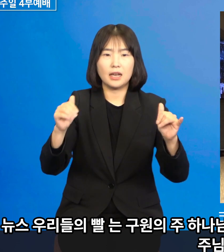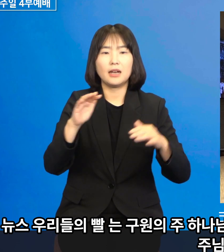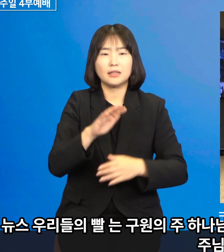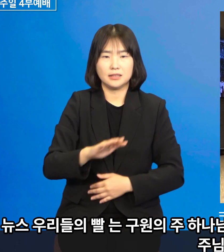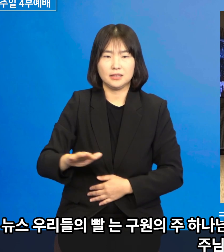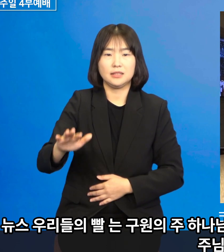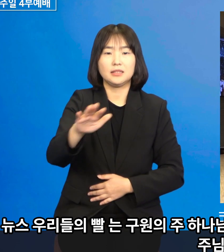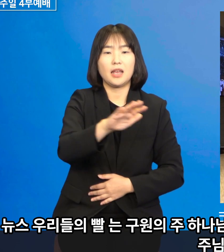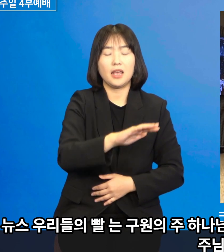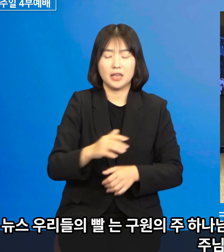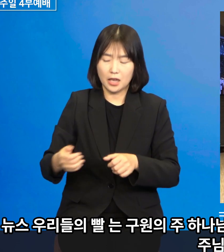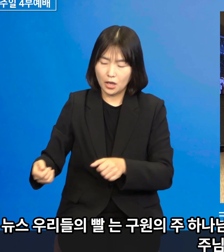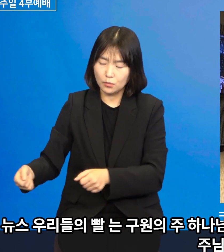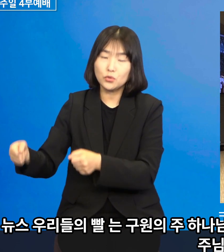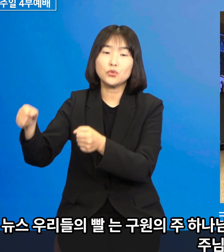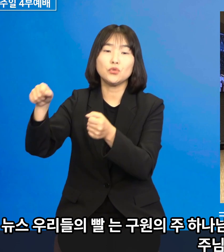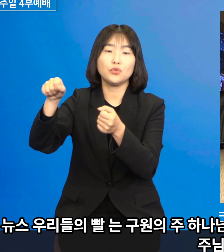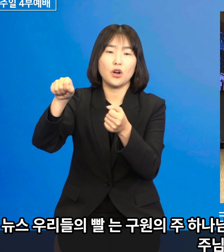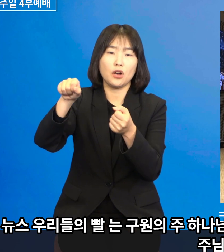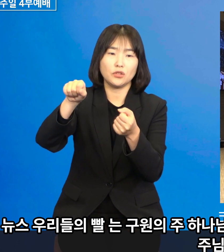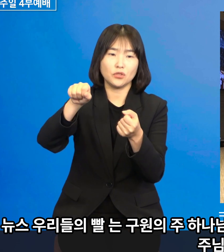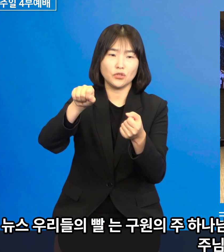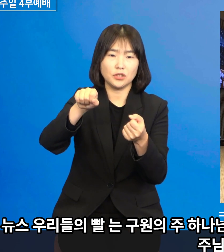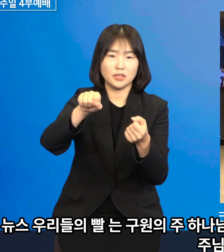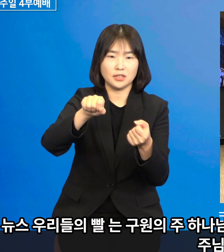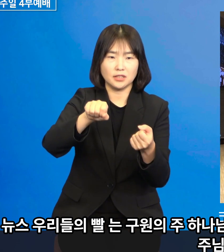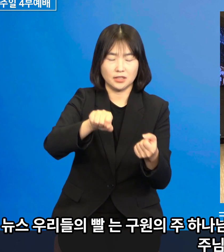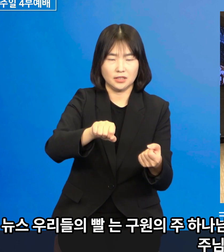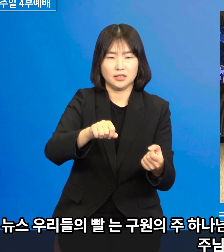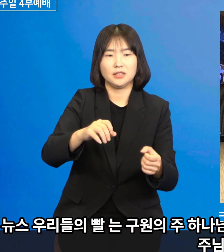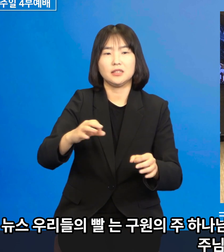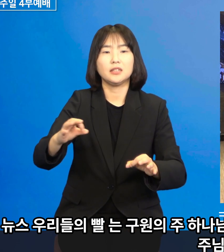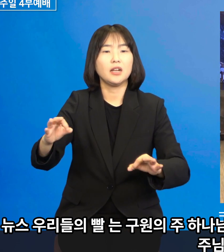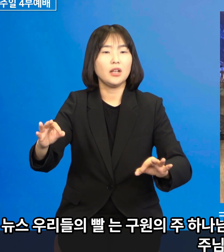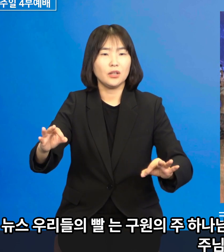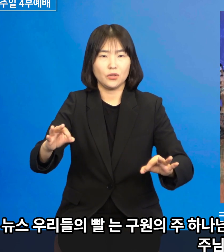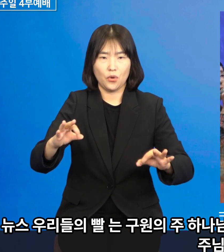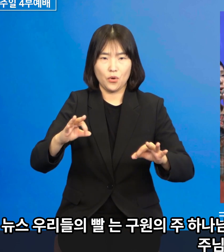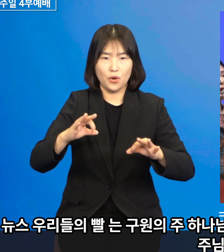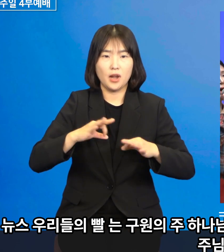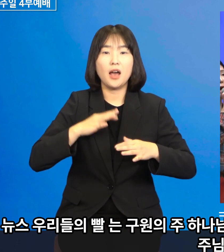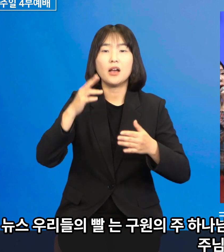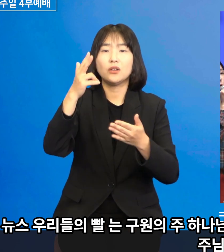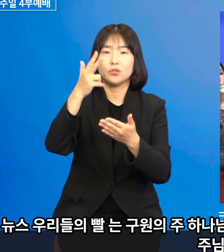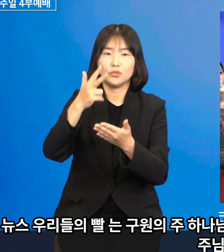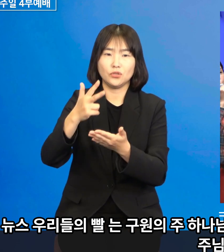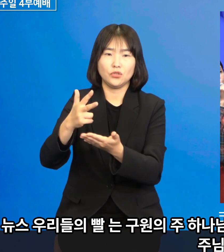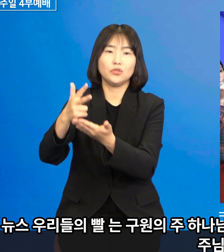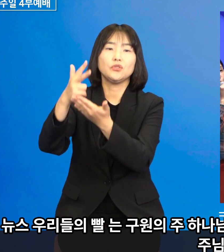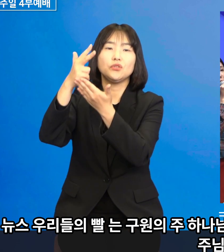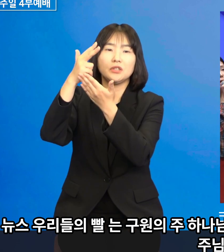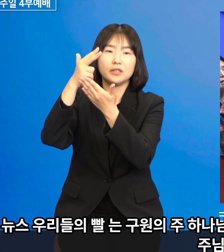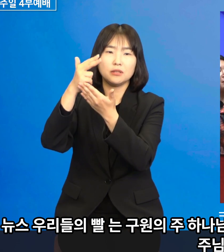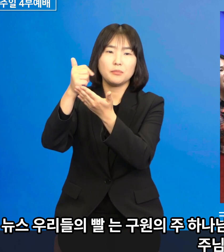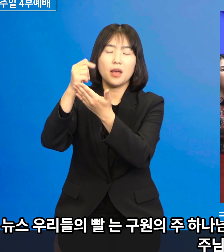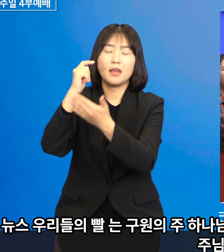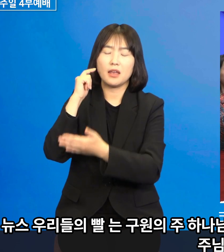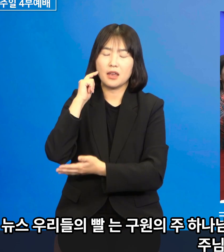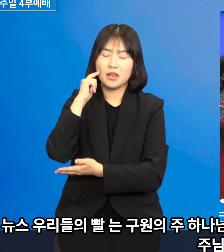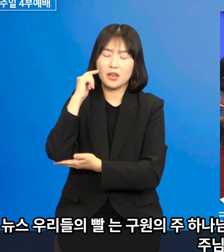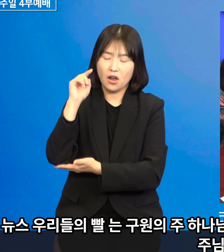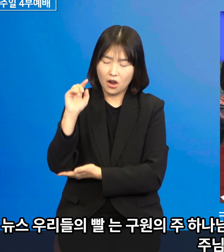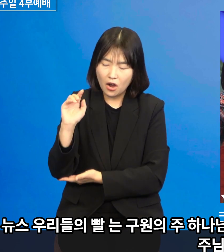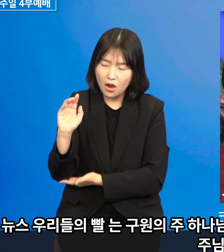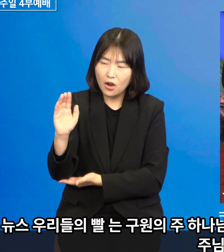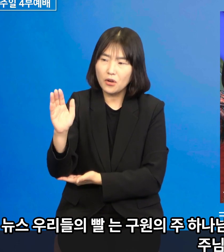경외하는 자들에게 부어주시네. 놀라운 주님의 영광 놀라운 주님의 우리는 손